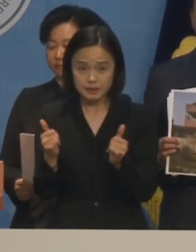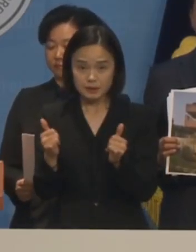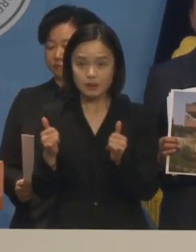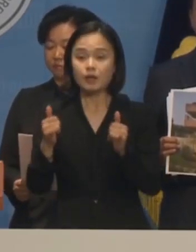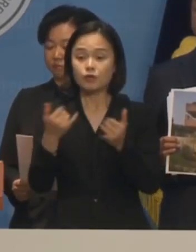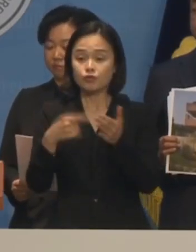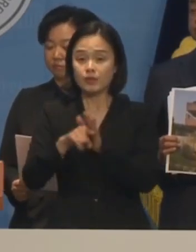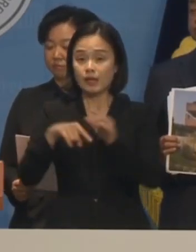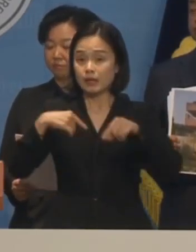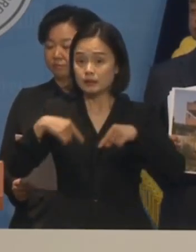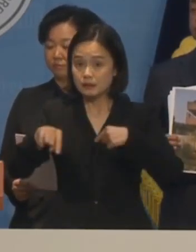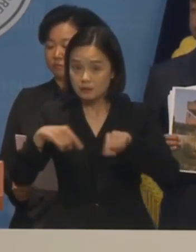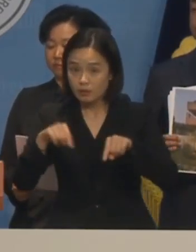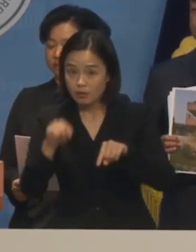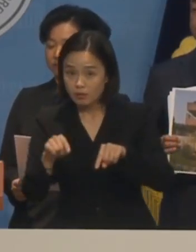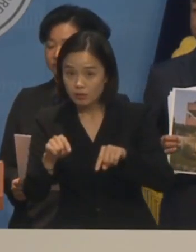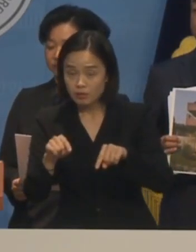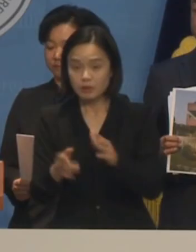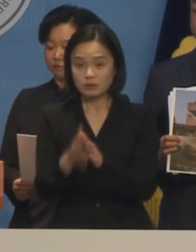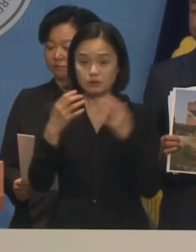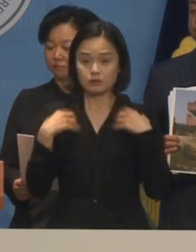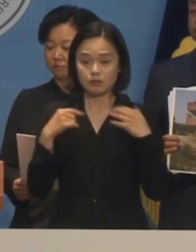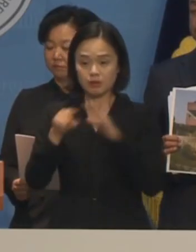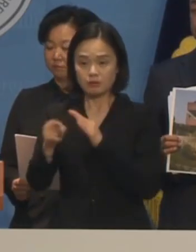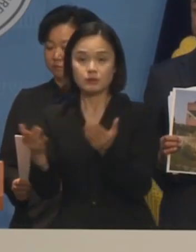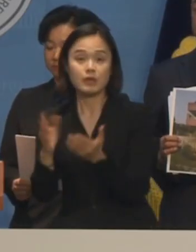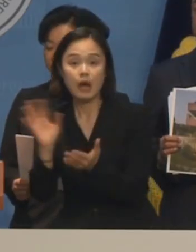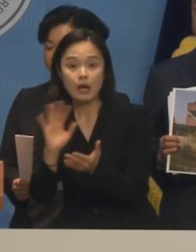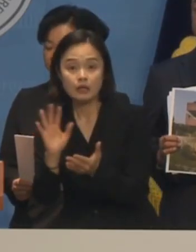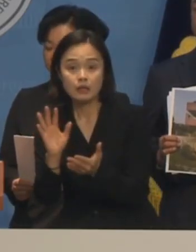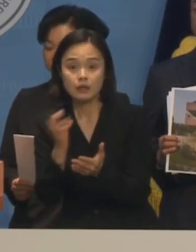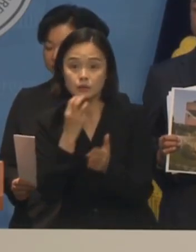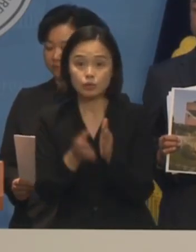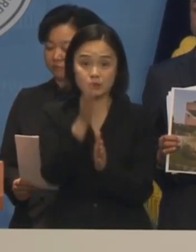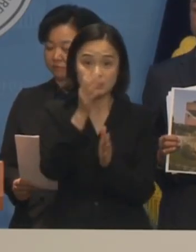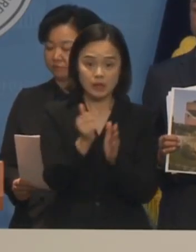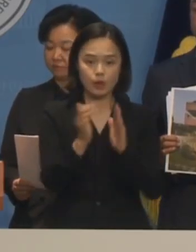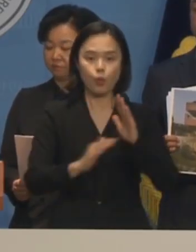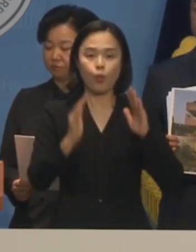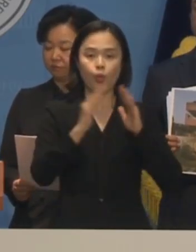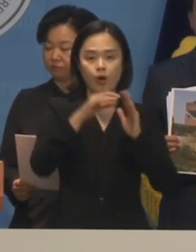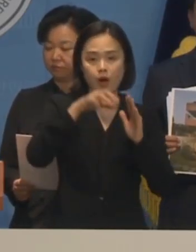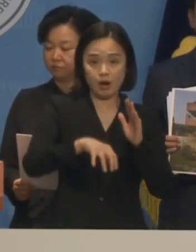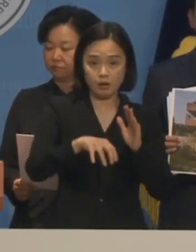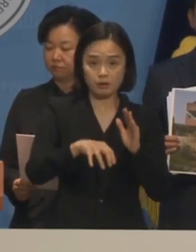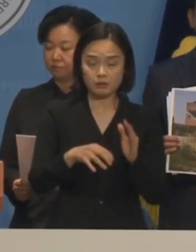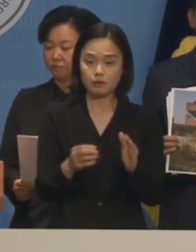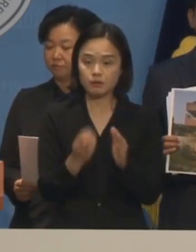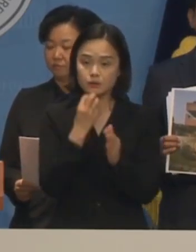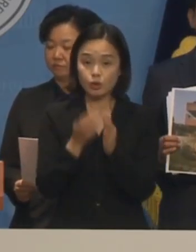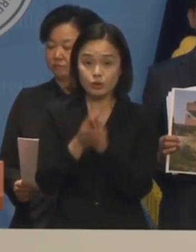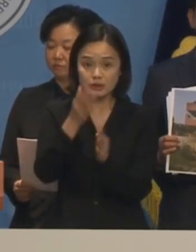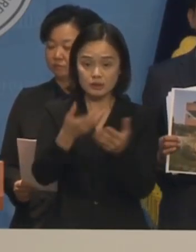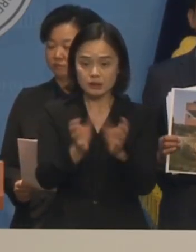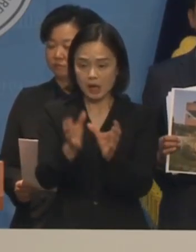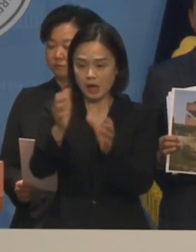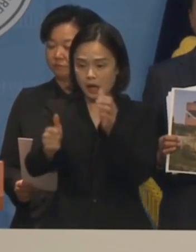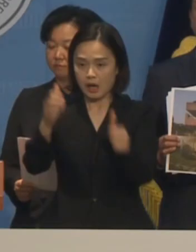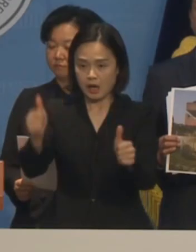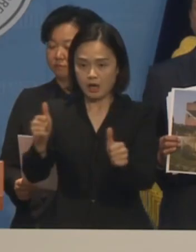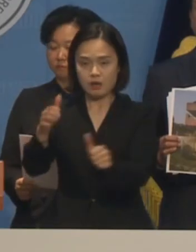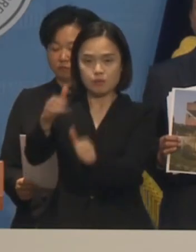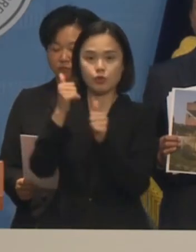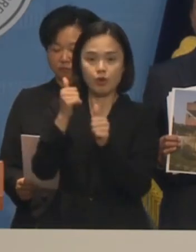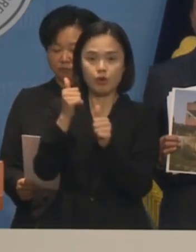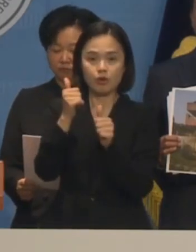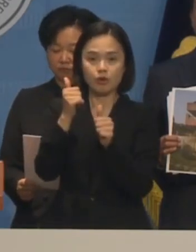거주 공간에서 이루어지고 있다는 점입니다. 실국장들을 공간으로 불러 회의하는 권위적인 갑질 공간